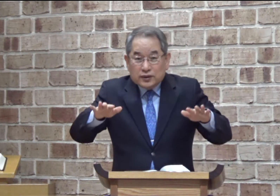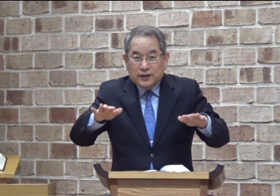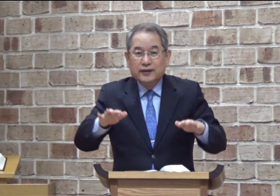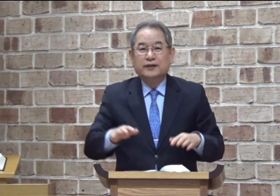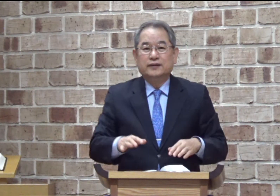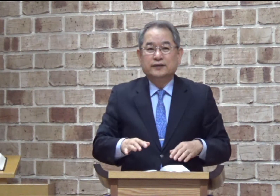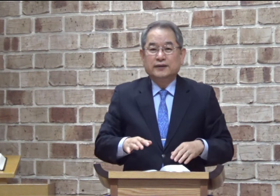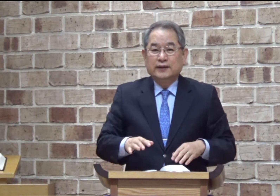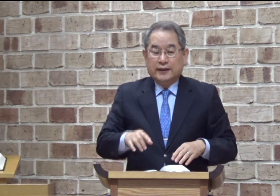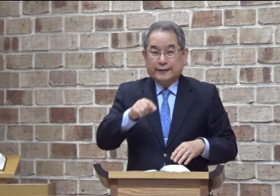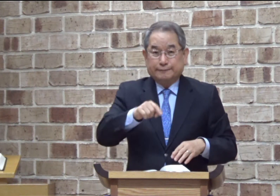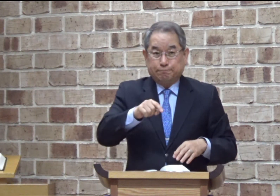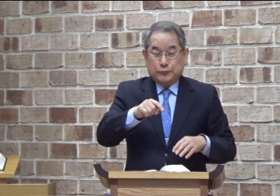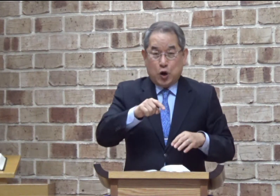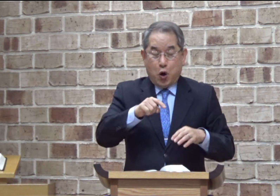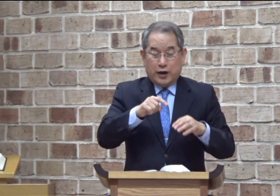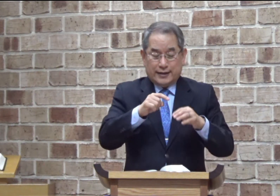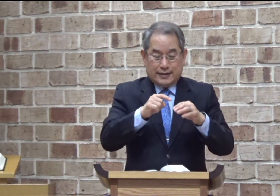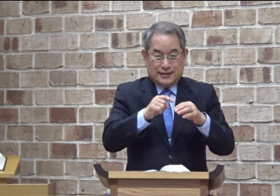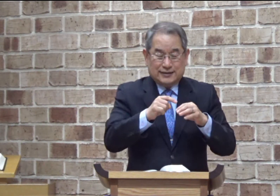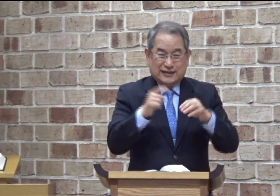첫 번째, 버림당한 보배로운 머릿돌,